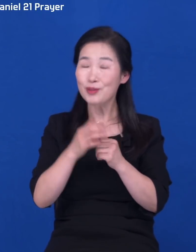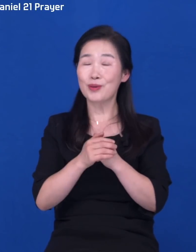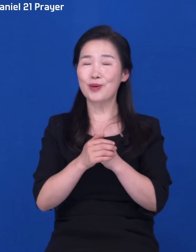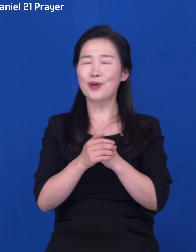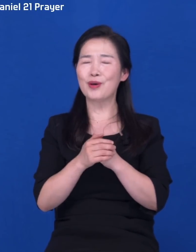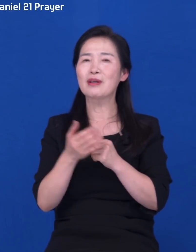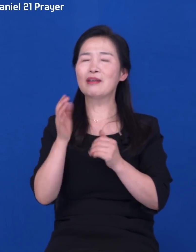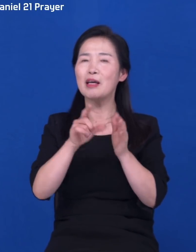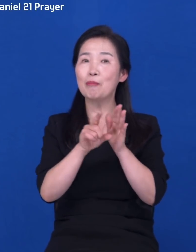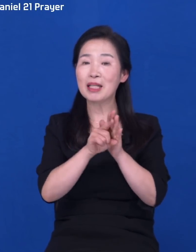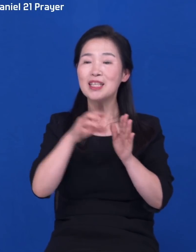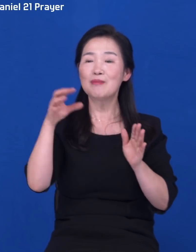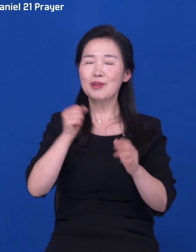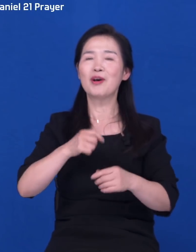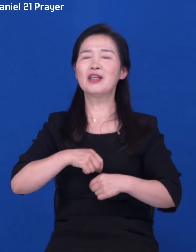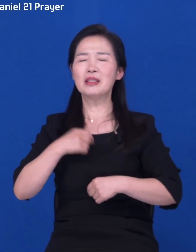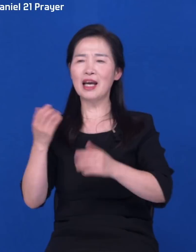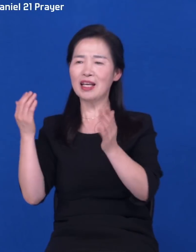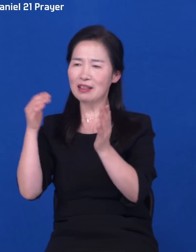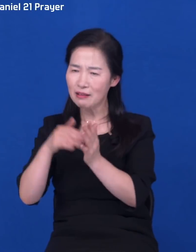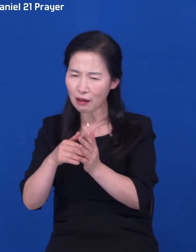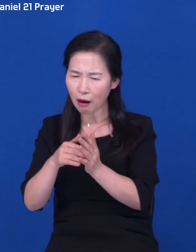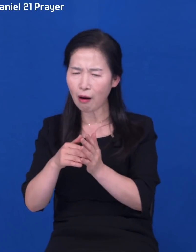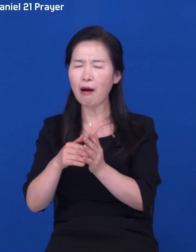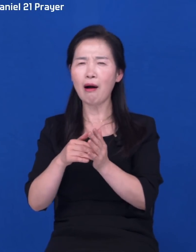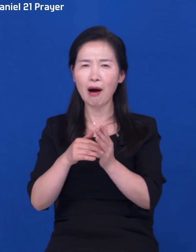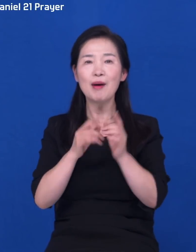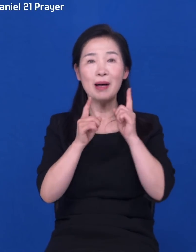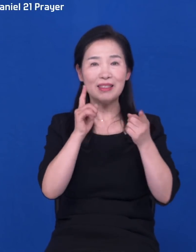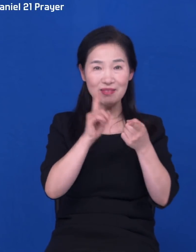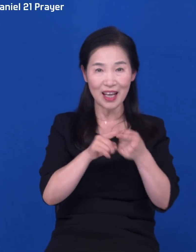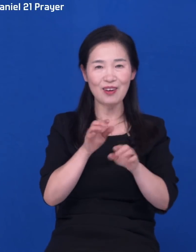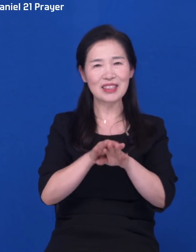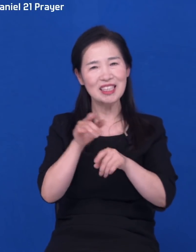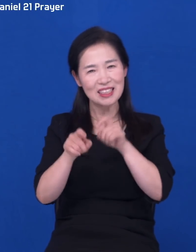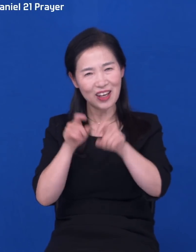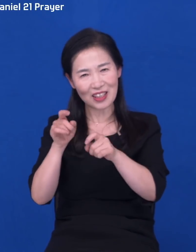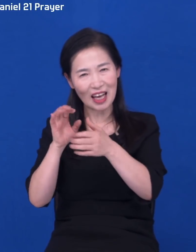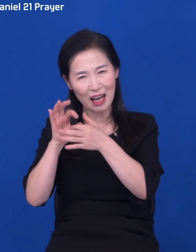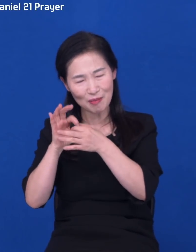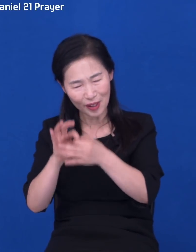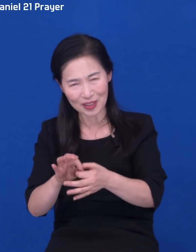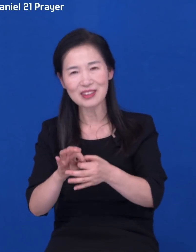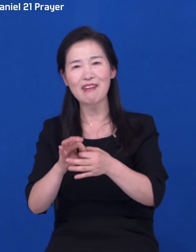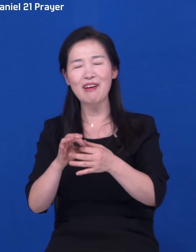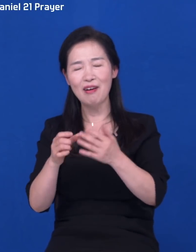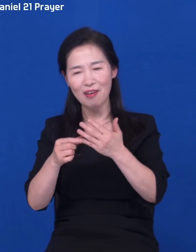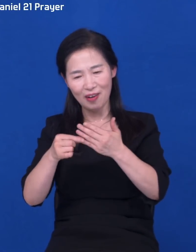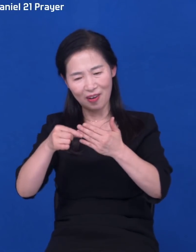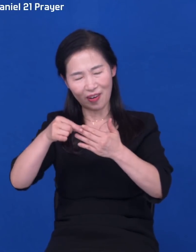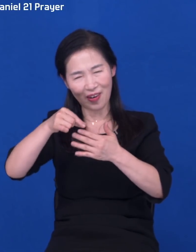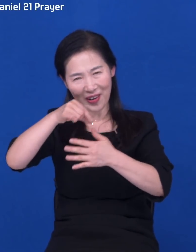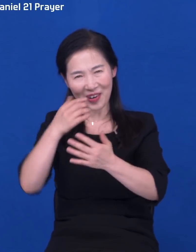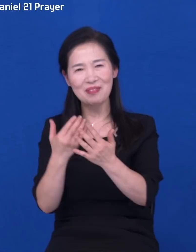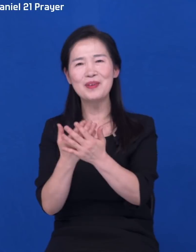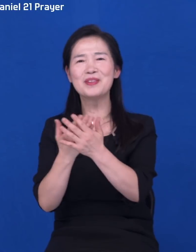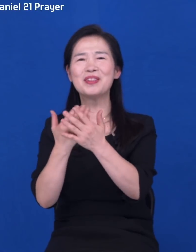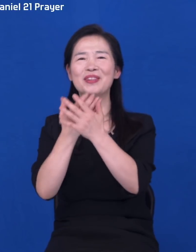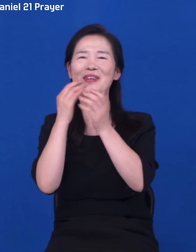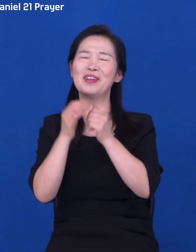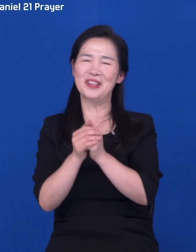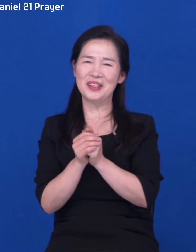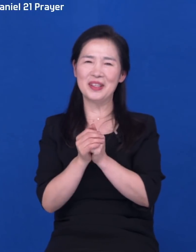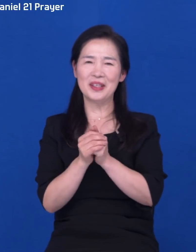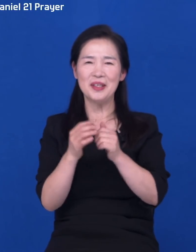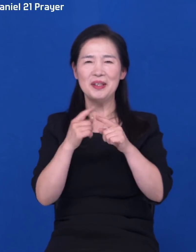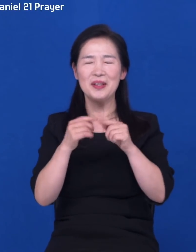하나씩 제가 성경 말씀대로 신천하면서 깨닫게 되는 과정의 첫 단추였어요. 그렇게 하면서 교회를 열심히